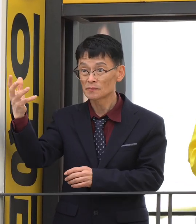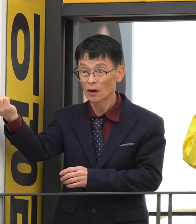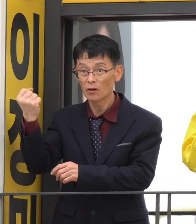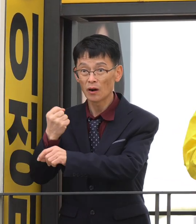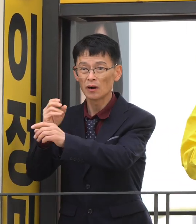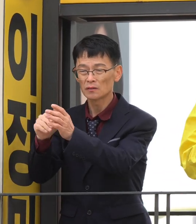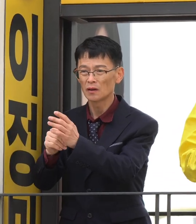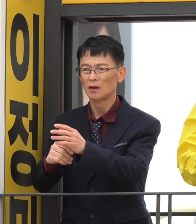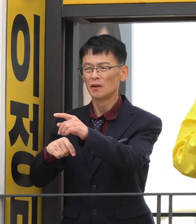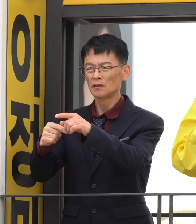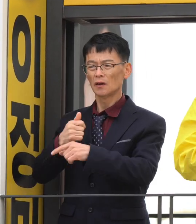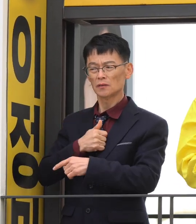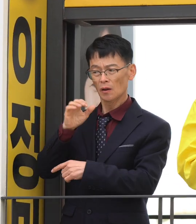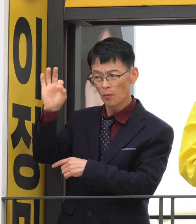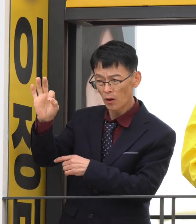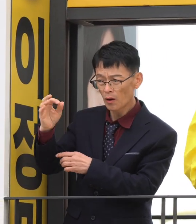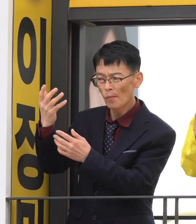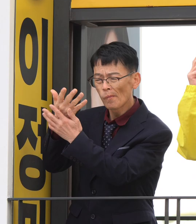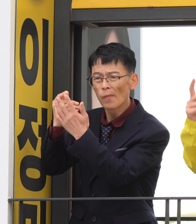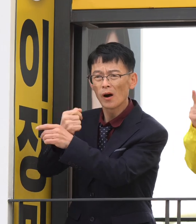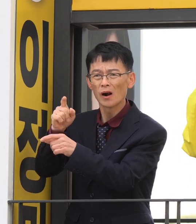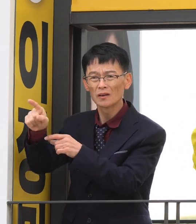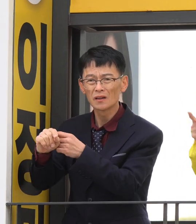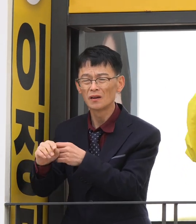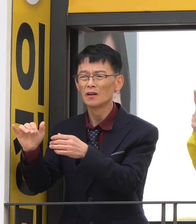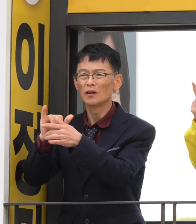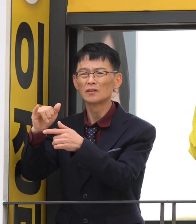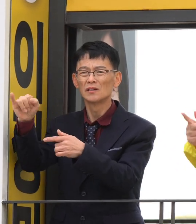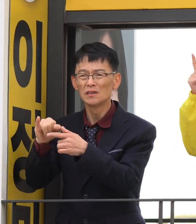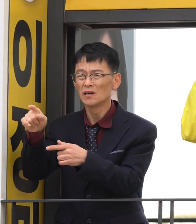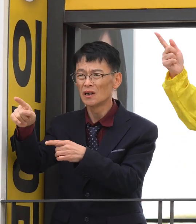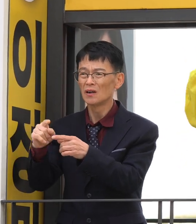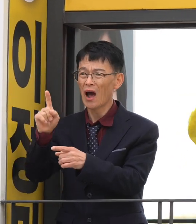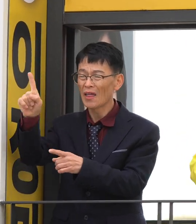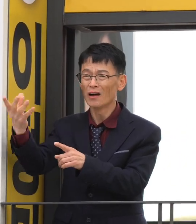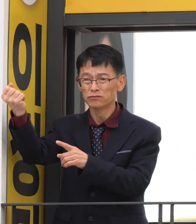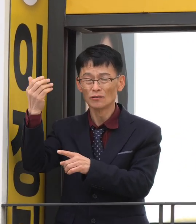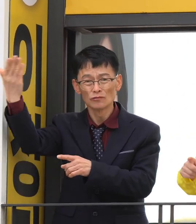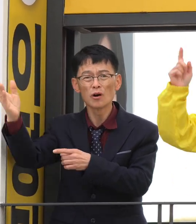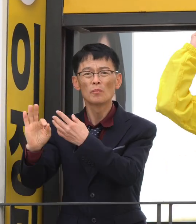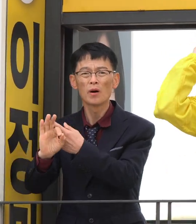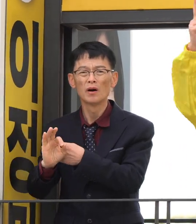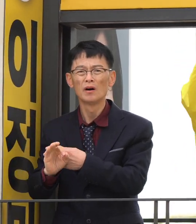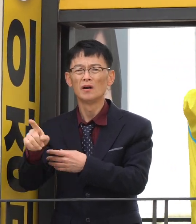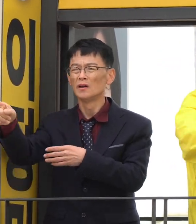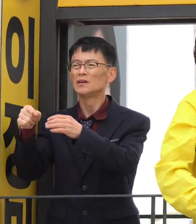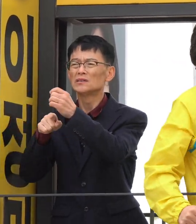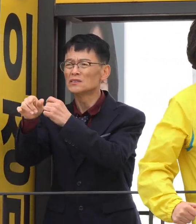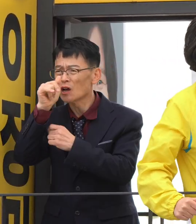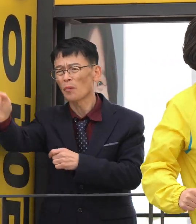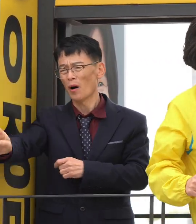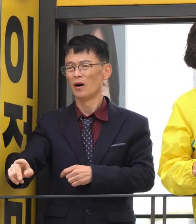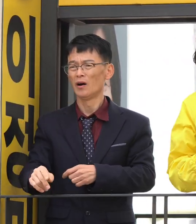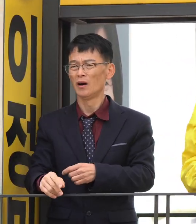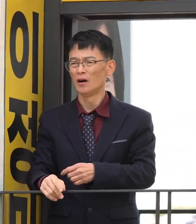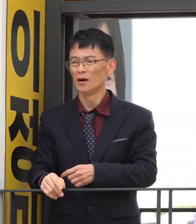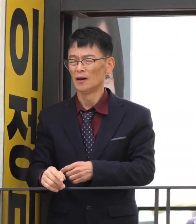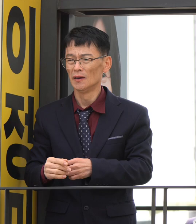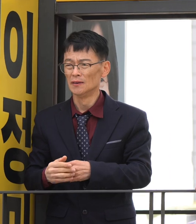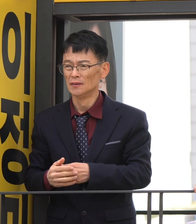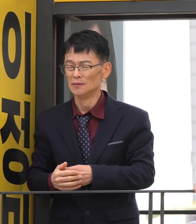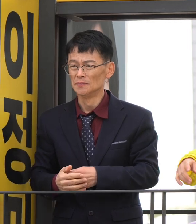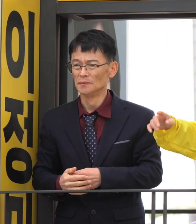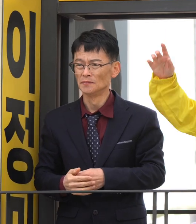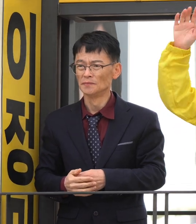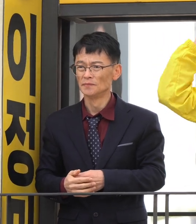180석의 정체성도 불투명한 연수을의 민주당 의석 한 석을 더 보태는 것 의미 있습니까, 여러분?